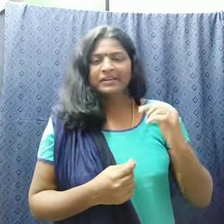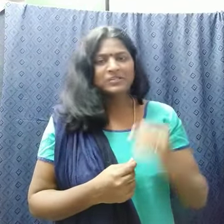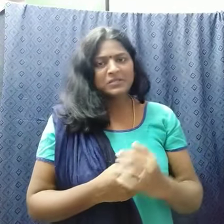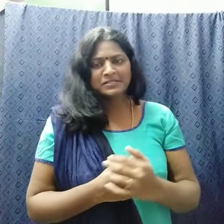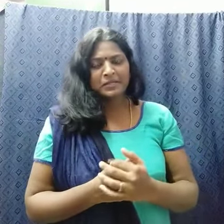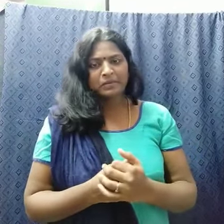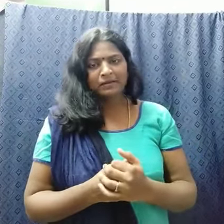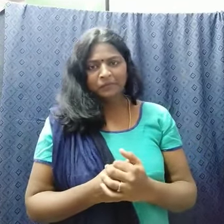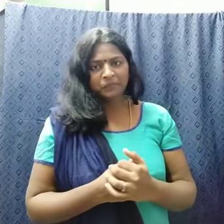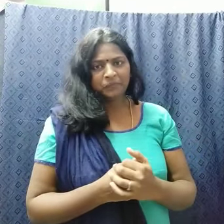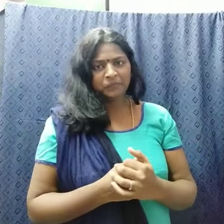சொல்லிச்சு தெரியுமா,